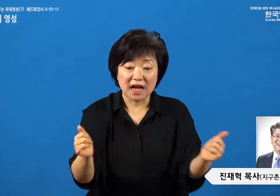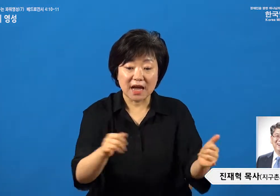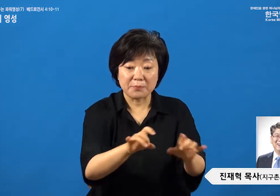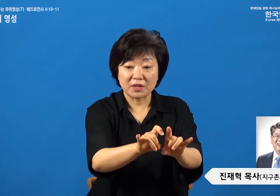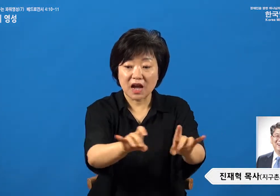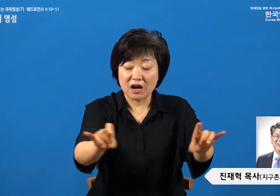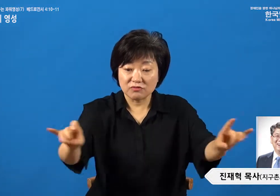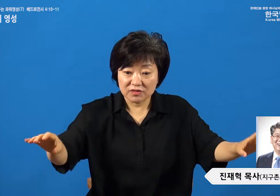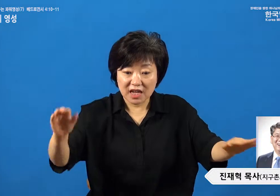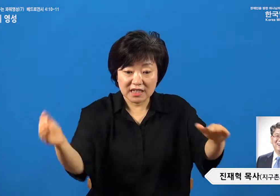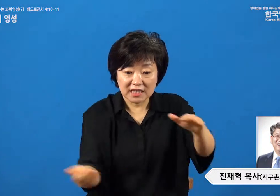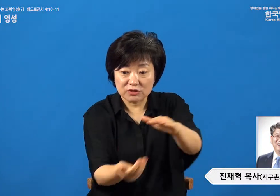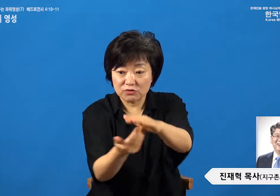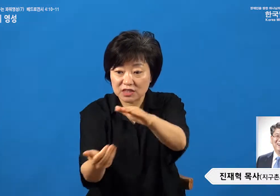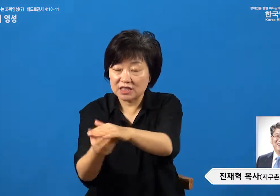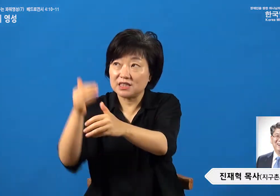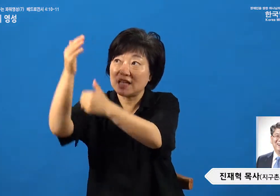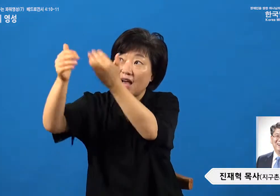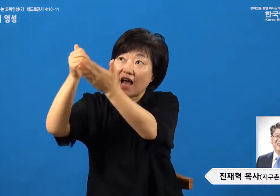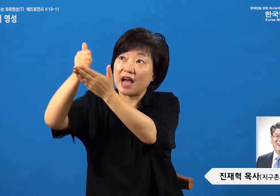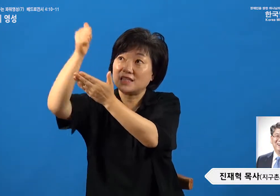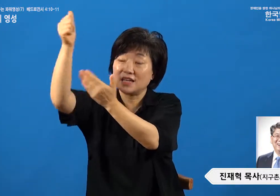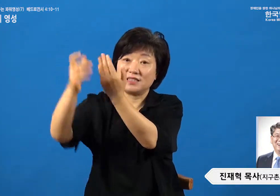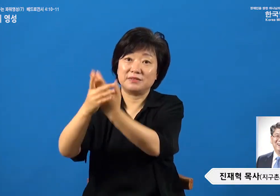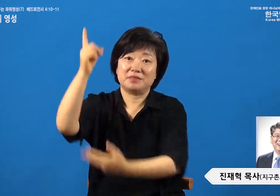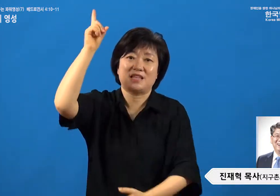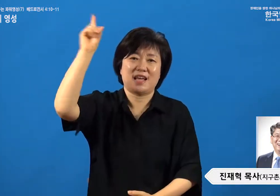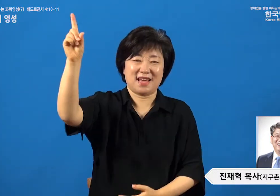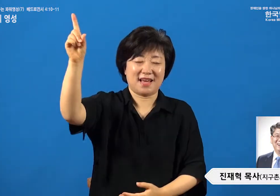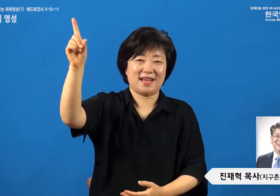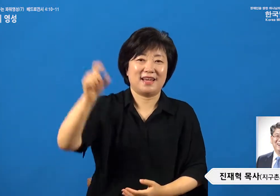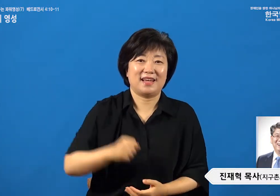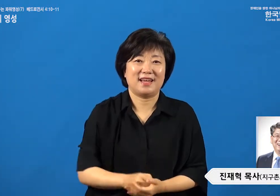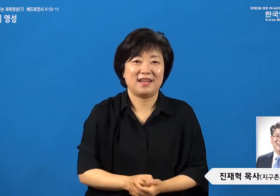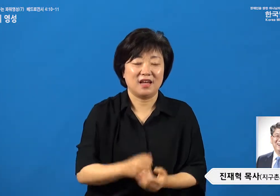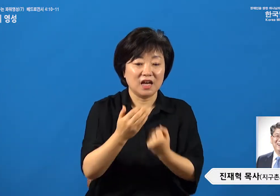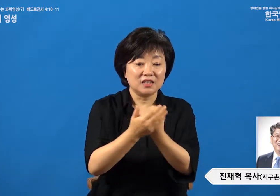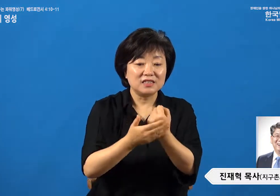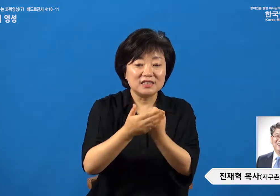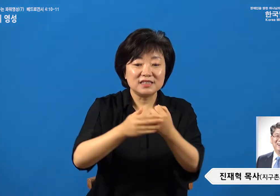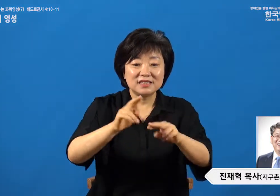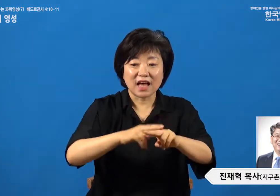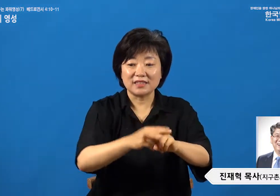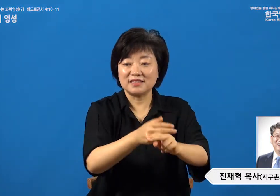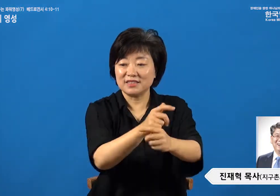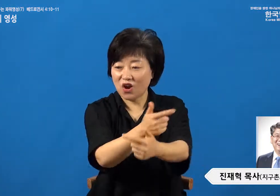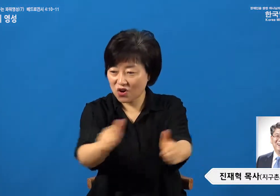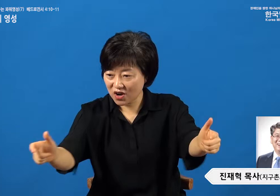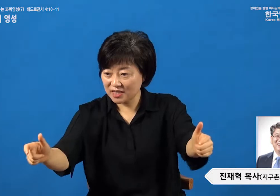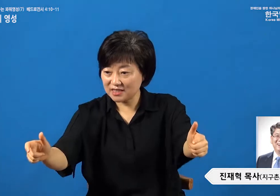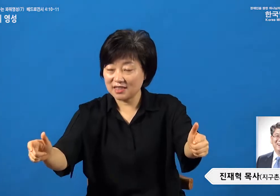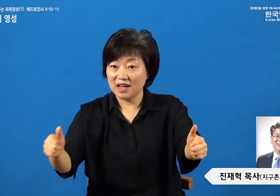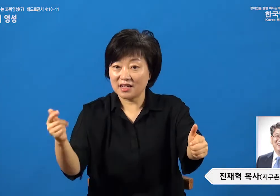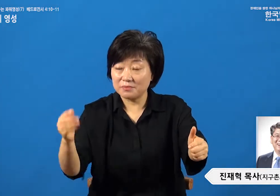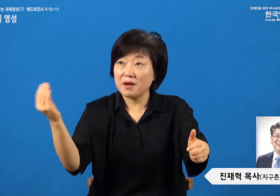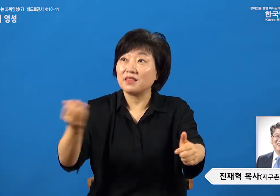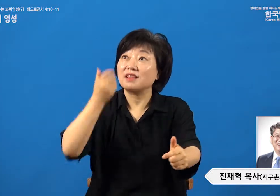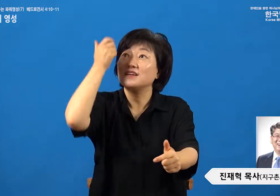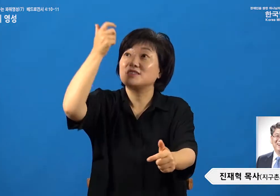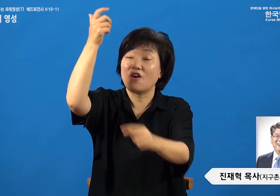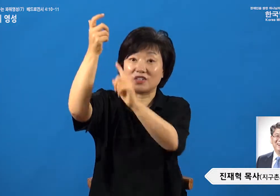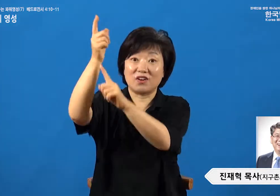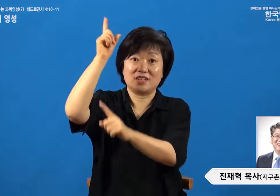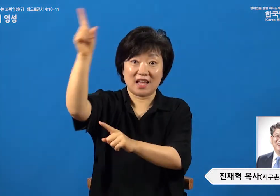가운데 이루시는 하나님은 같다 라고 말씀합니다. 은사는 여러 가지나 성령은